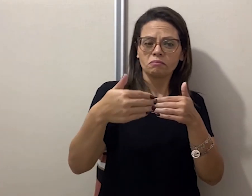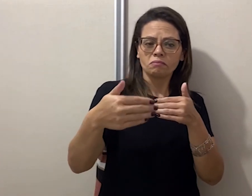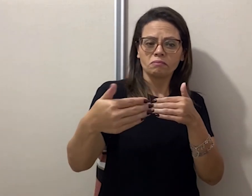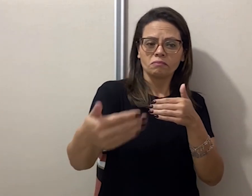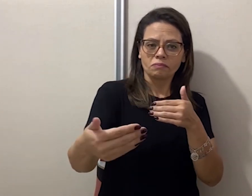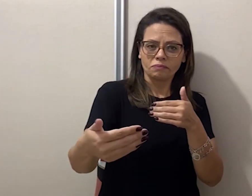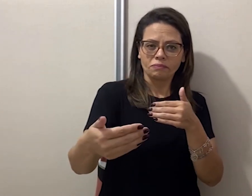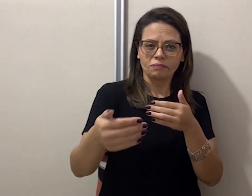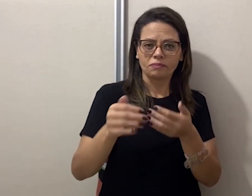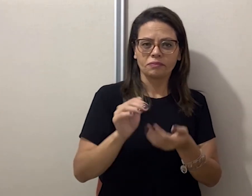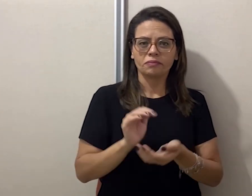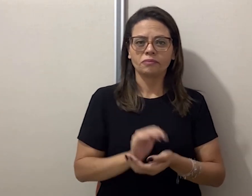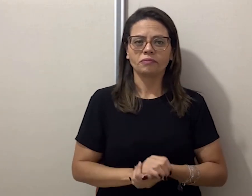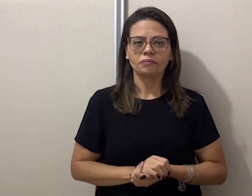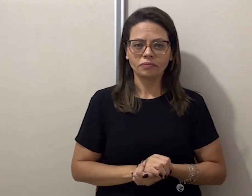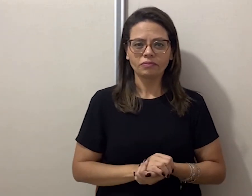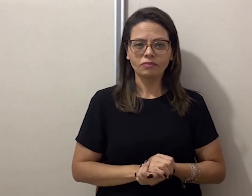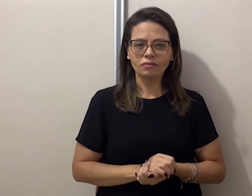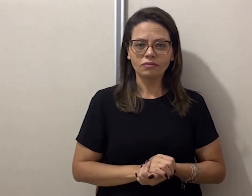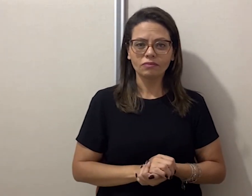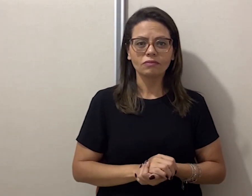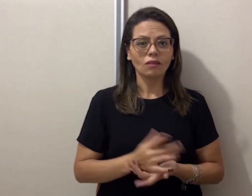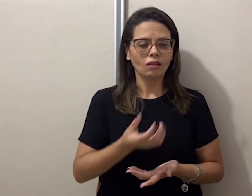6 semanas e assim por diante.